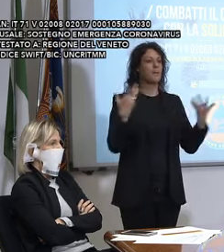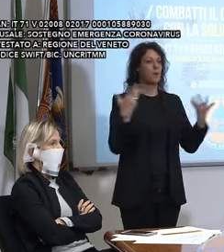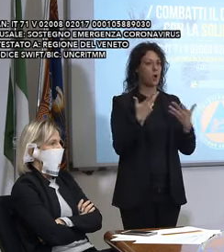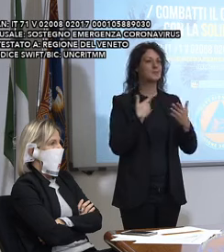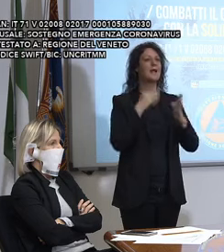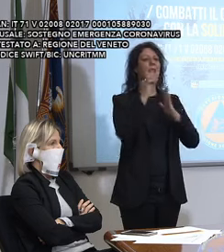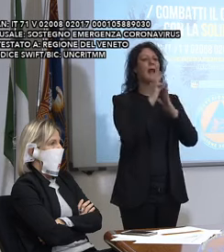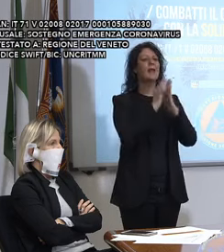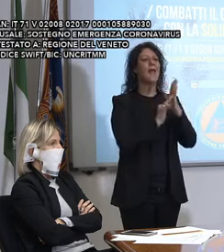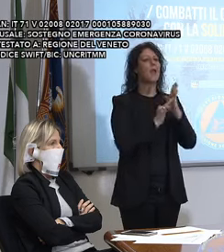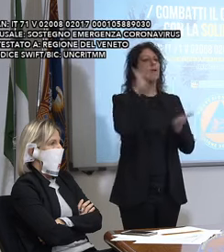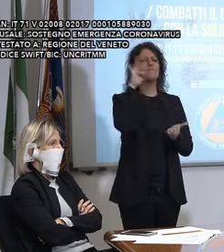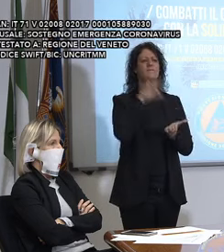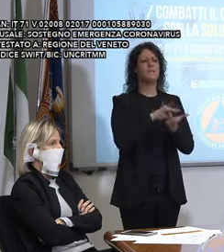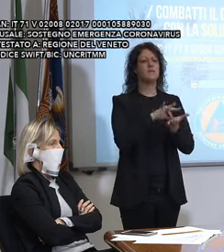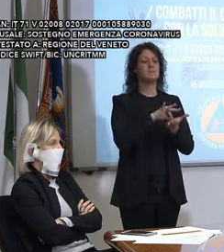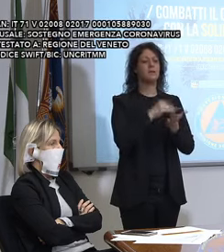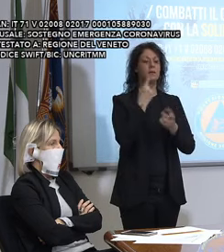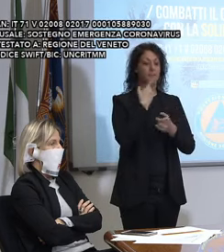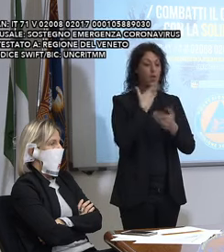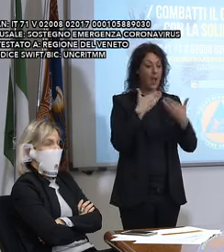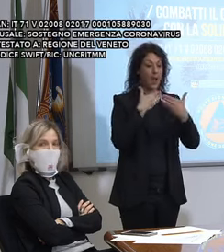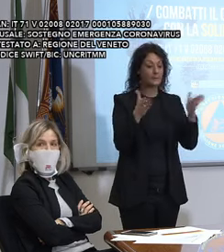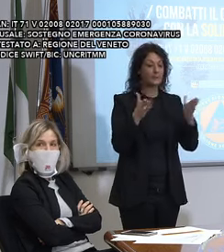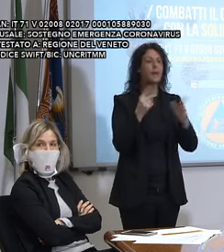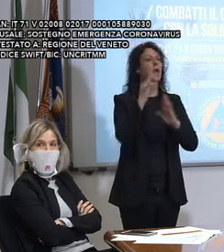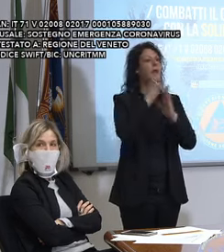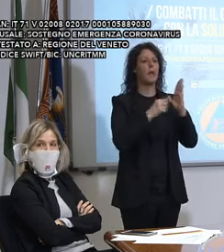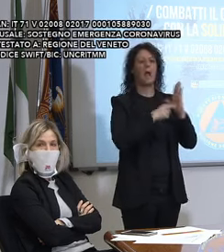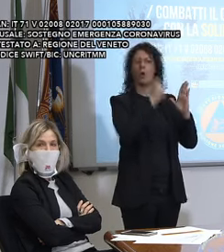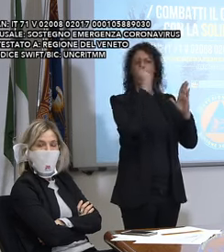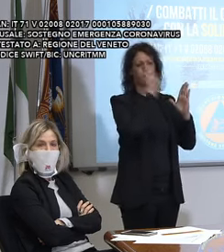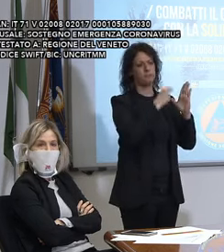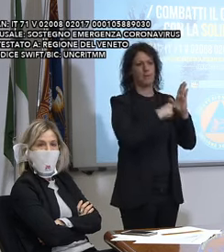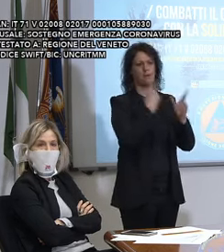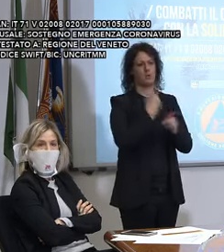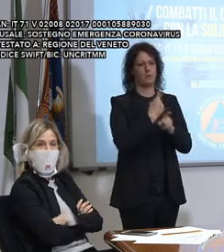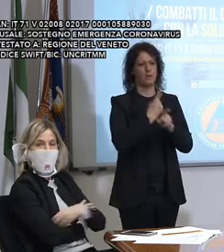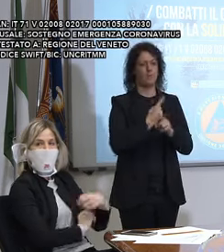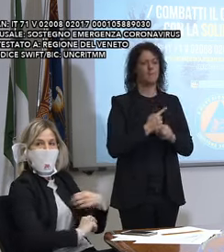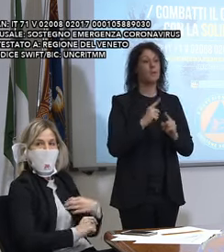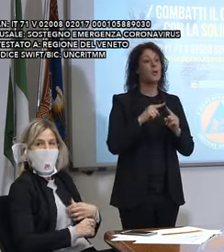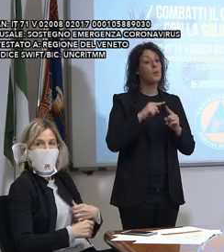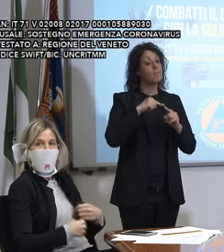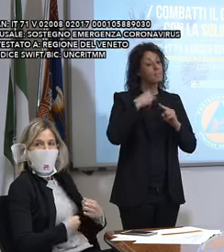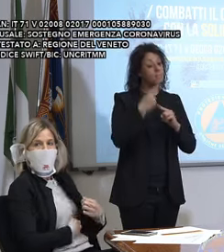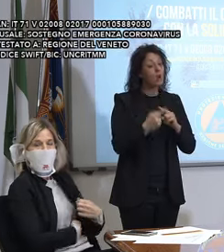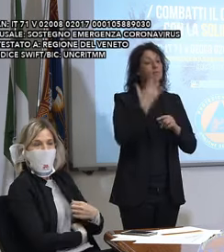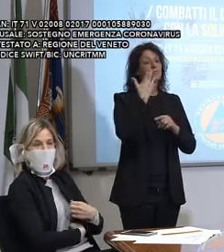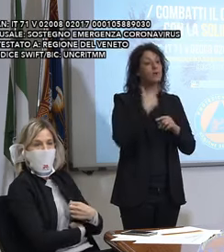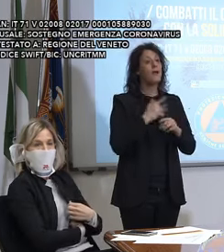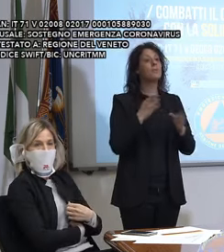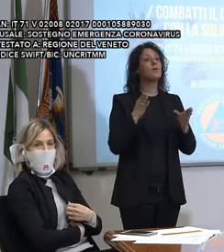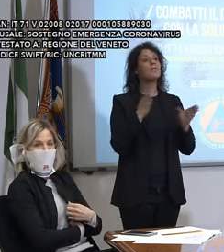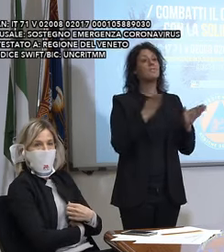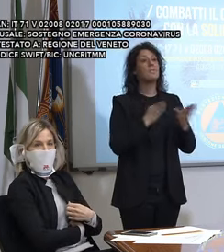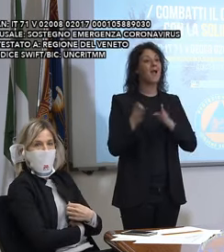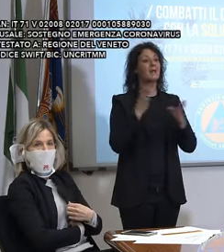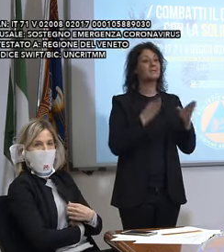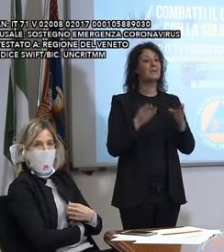si apre. Poi abbiamo detto, forse si è generato un po' di confusione, che c'è una fase sperimentale, ma che non è propedeutica a